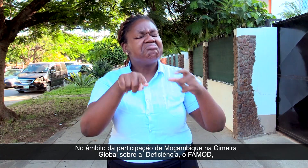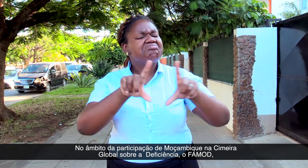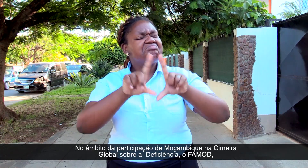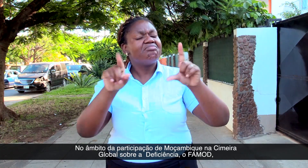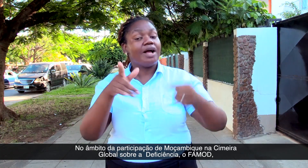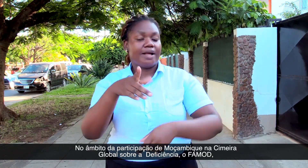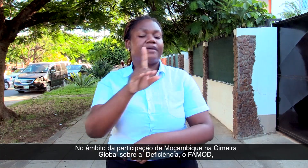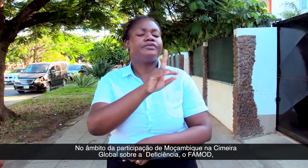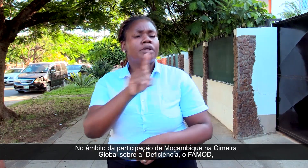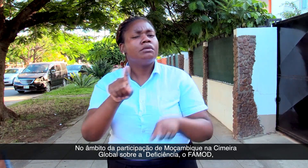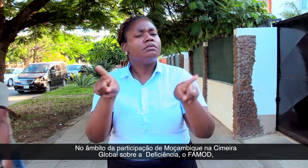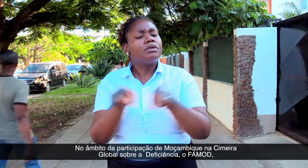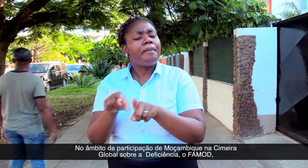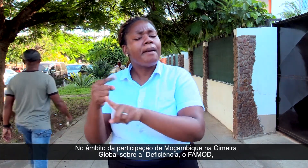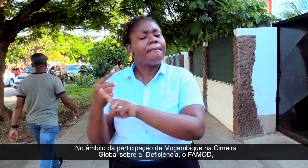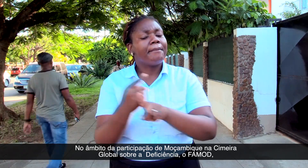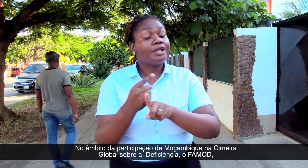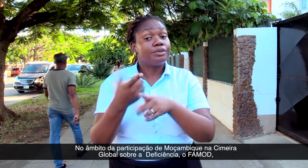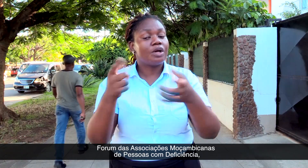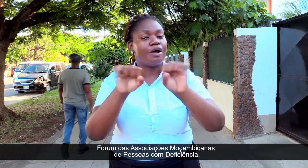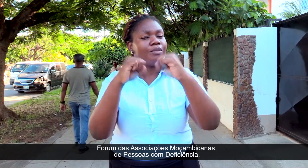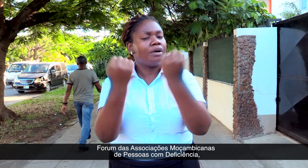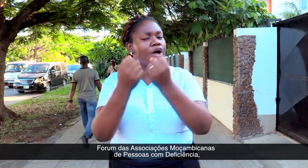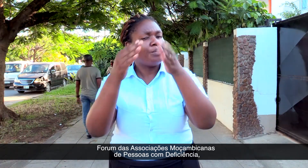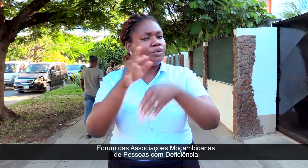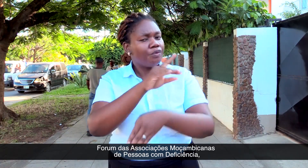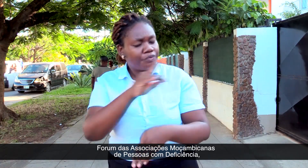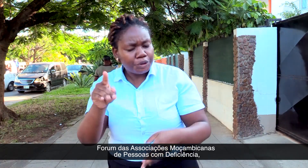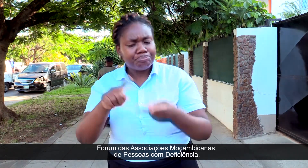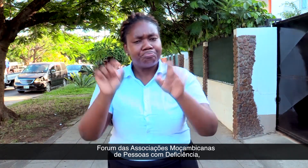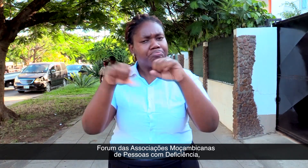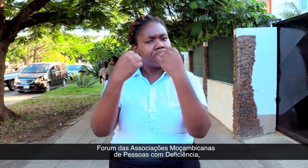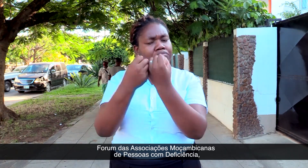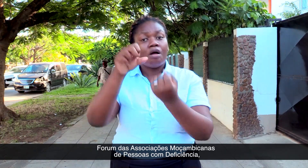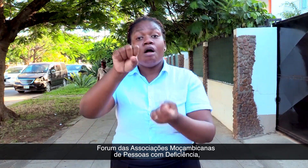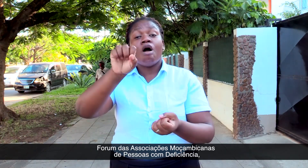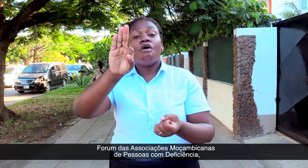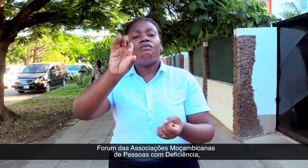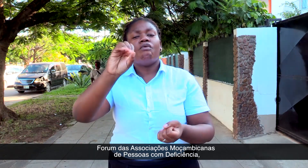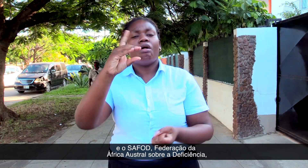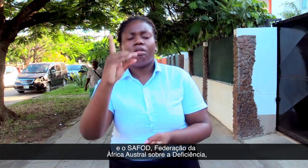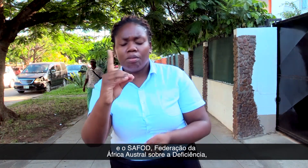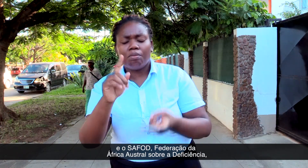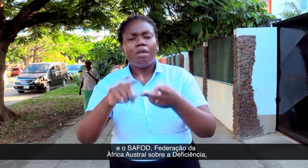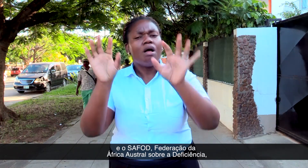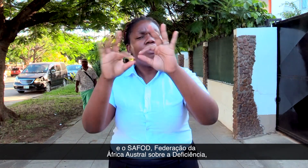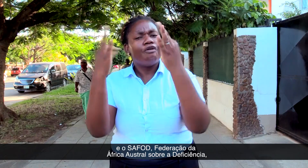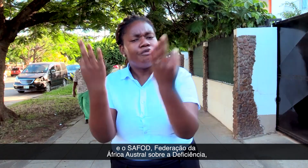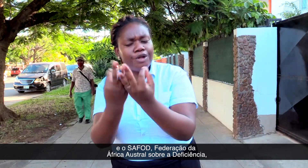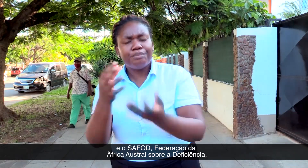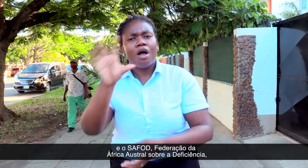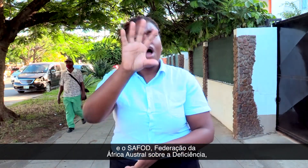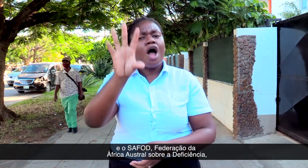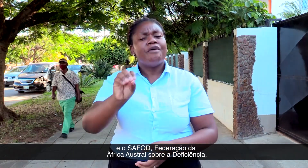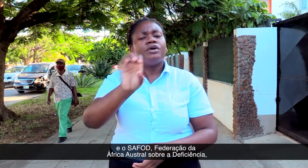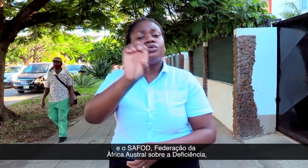Moçambique na Cimeira Global sobre a Deficiência, o FAMOD, Fórum das Associações Moçambicanas de Pessoas com Deficiência, e o SAFOD,